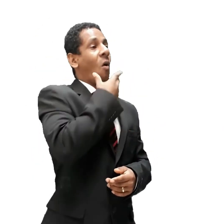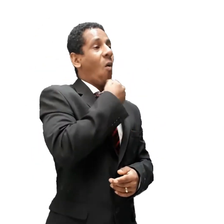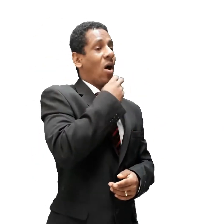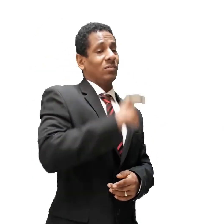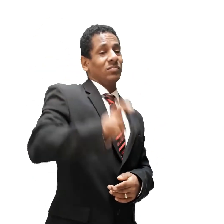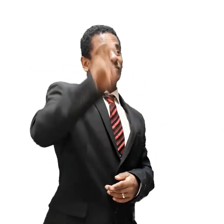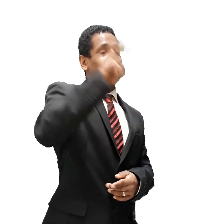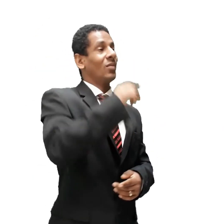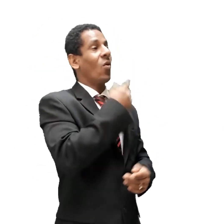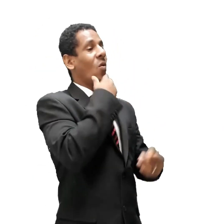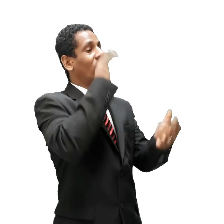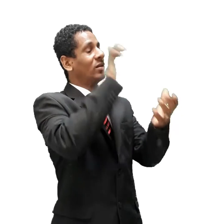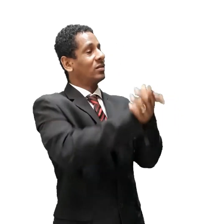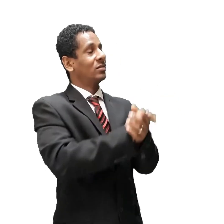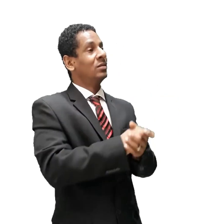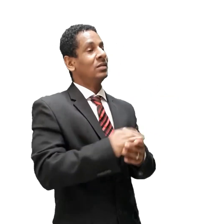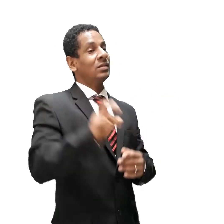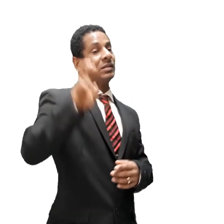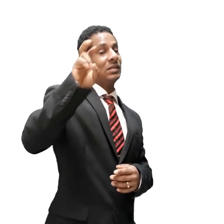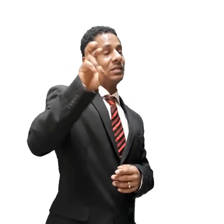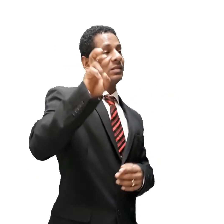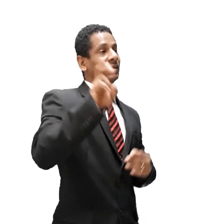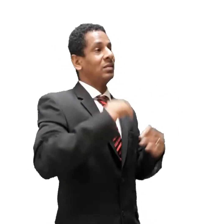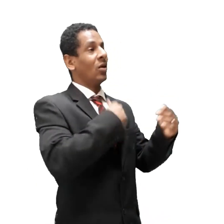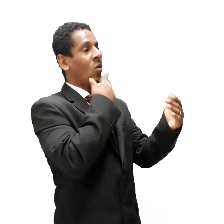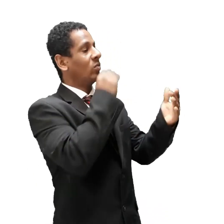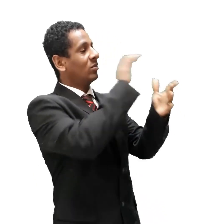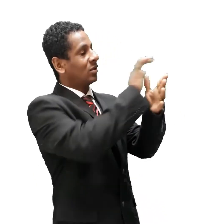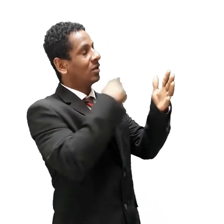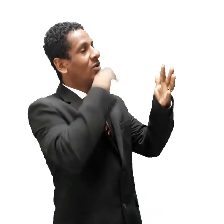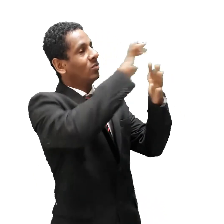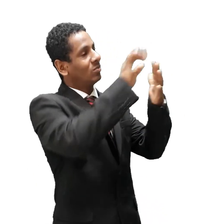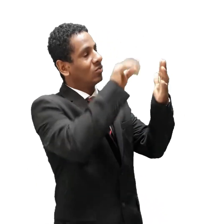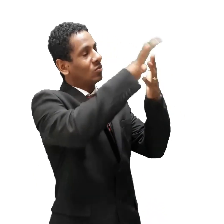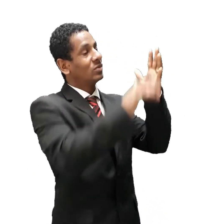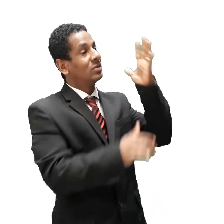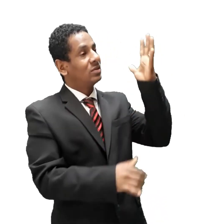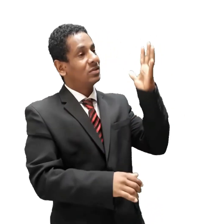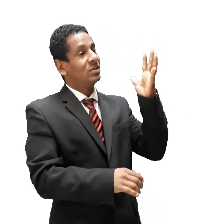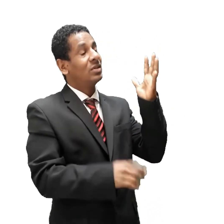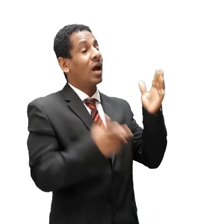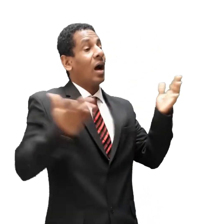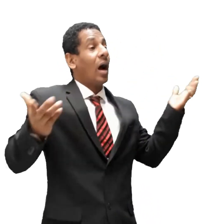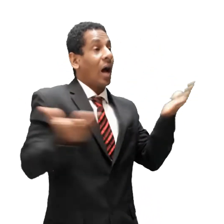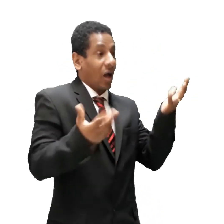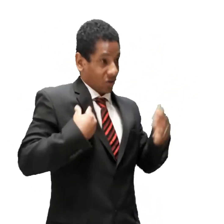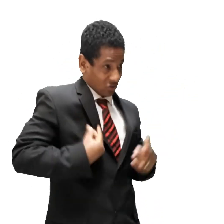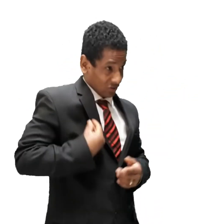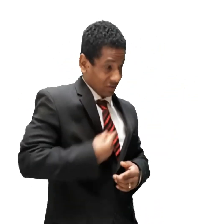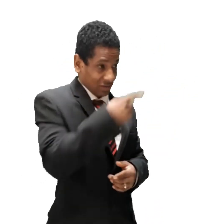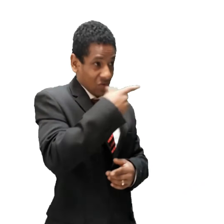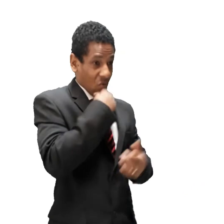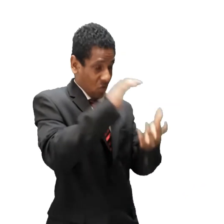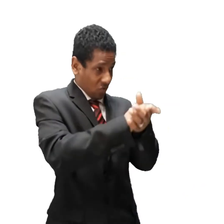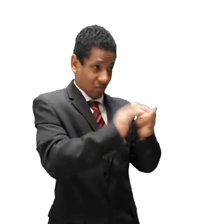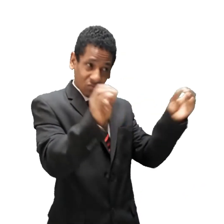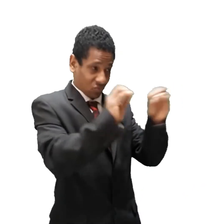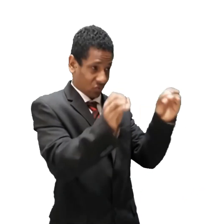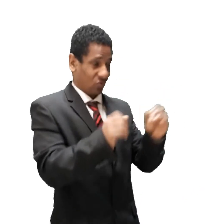é, tiveste 5 maridos e o que tens agora não é o teu marido. E isso disseste com